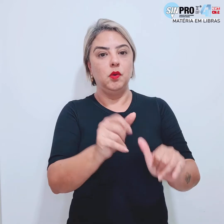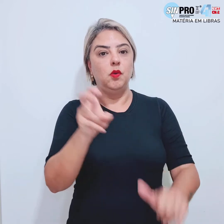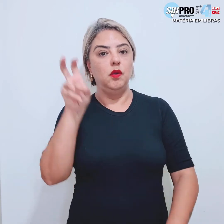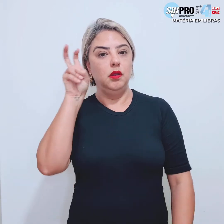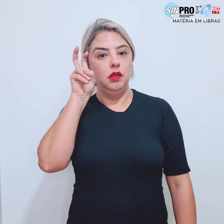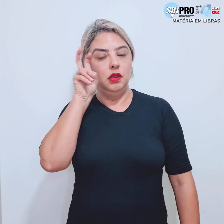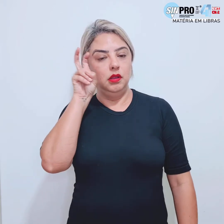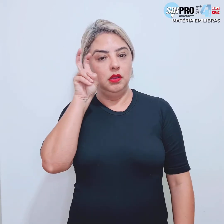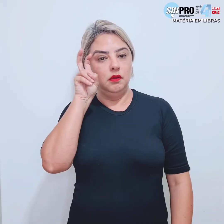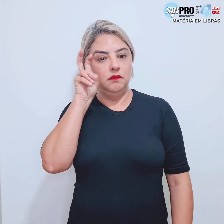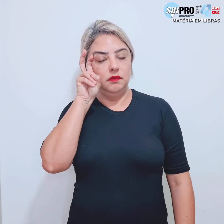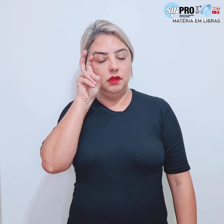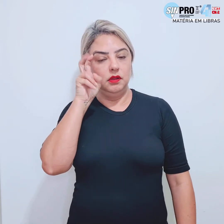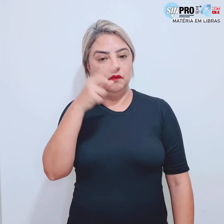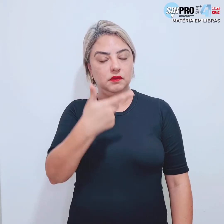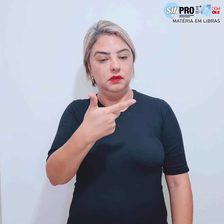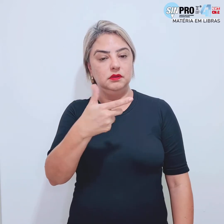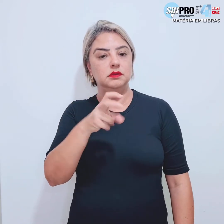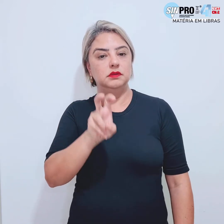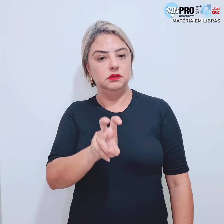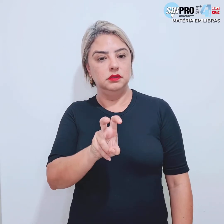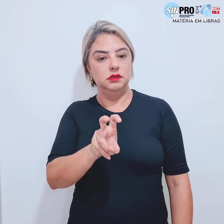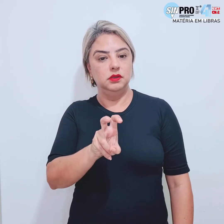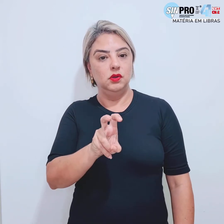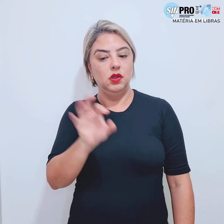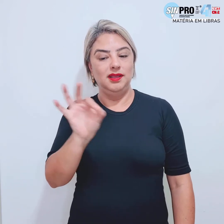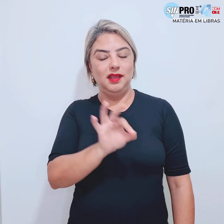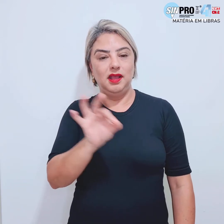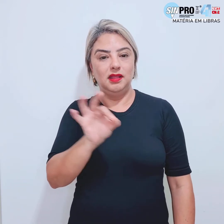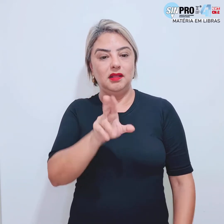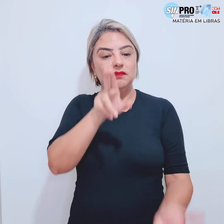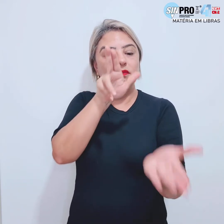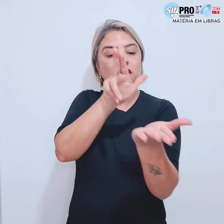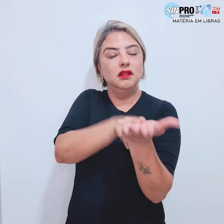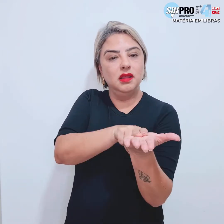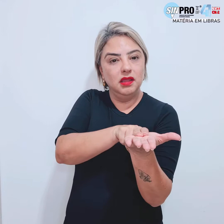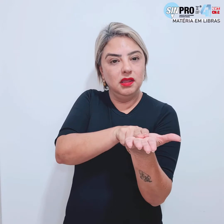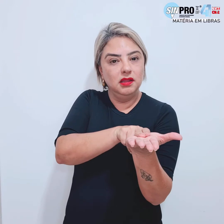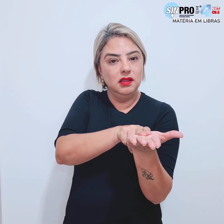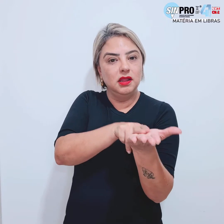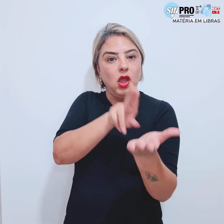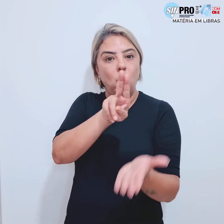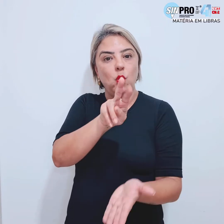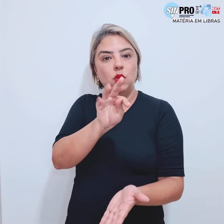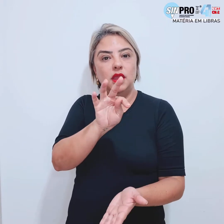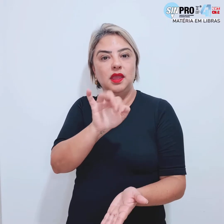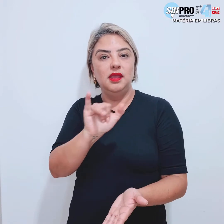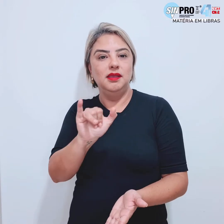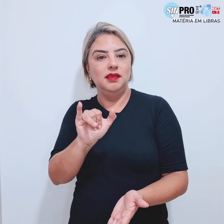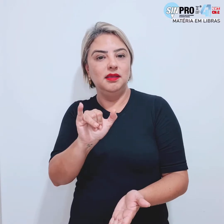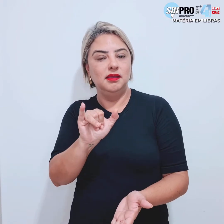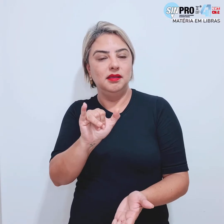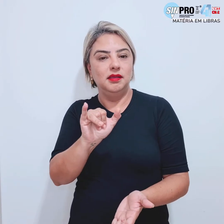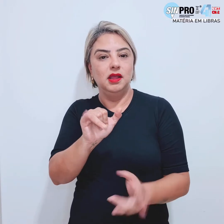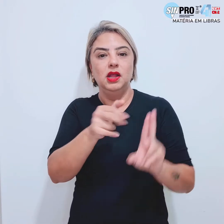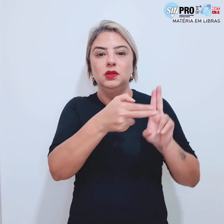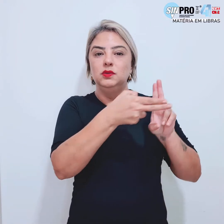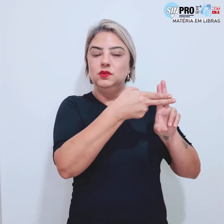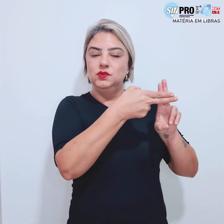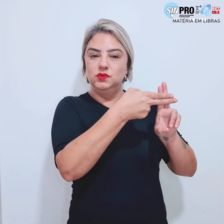nesta quinta-feira, 25, que a taxa de leitos da Unidade de Terapia Intensiva do Sistema Público